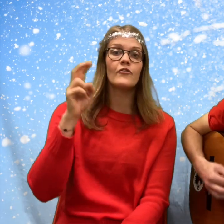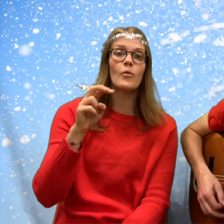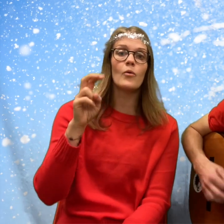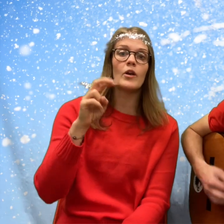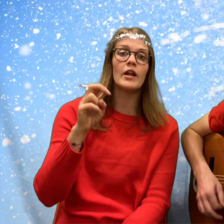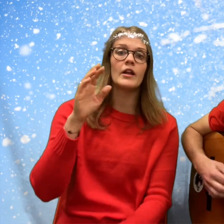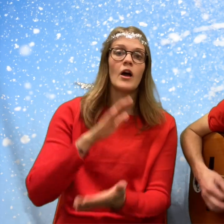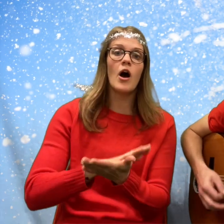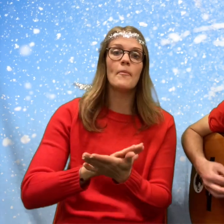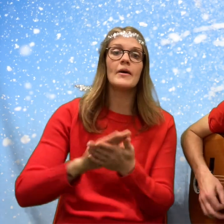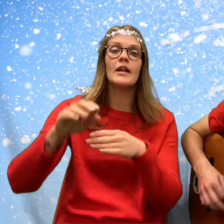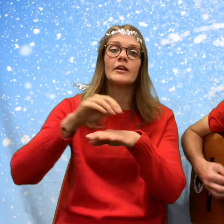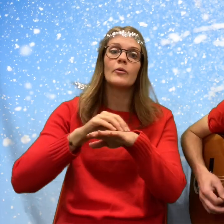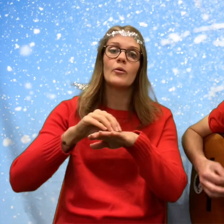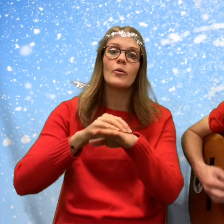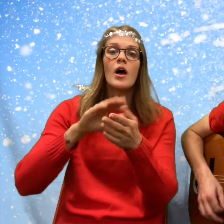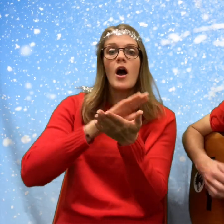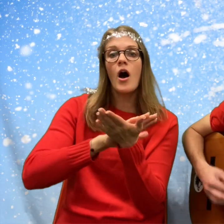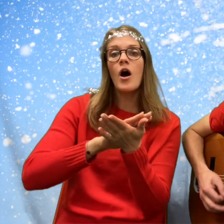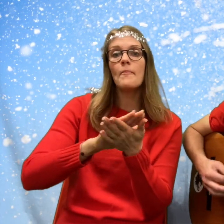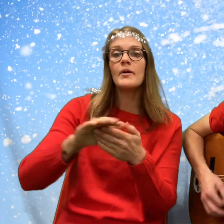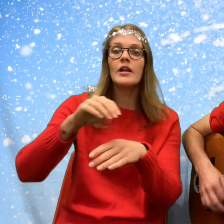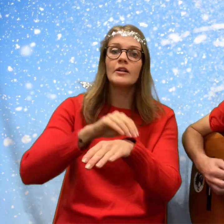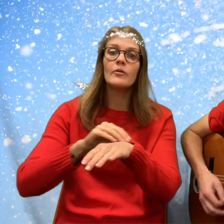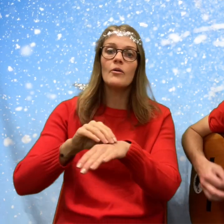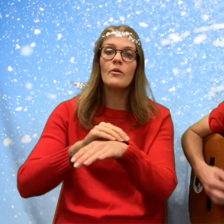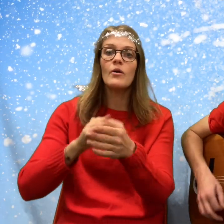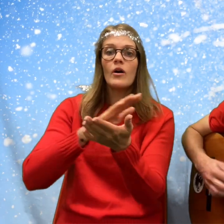Femte fålen